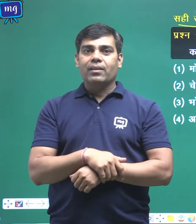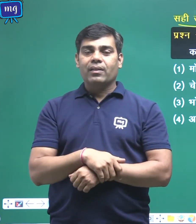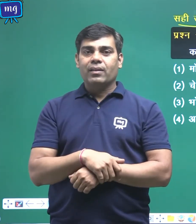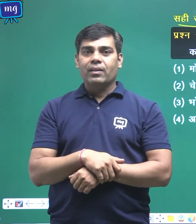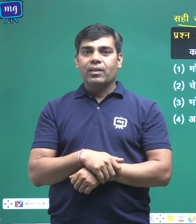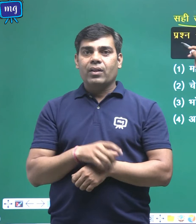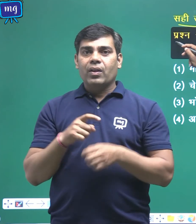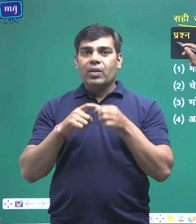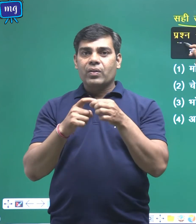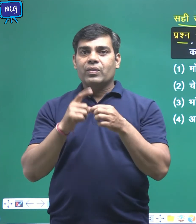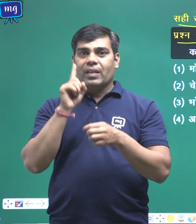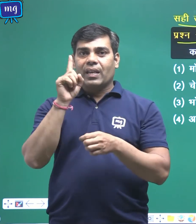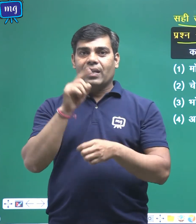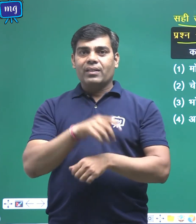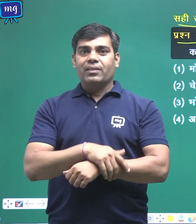प्रश्न 1,